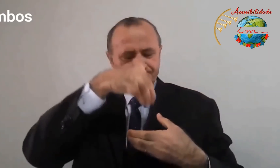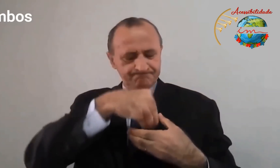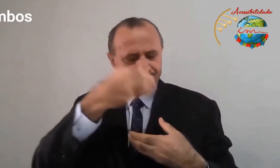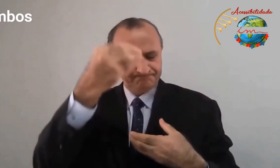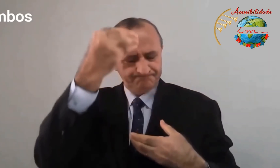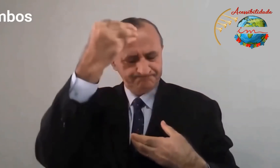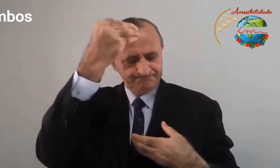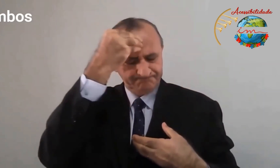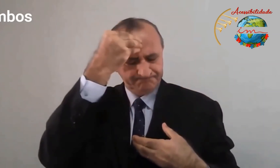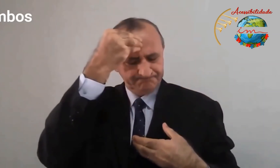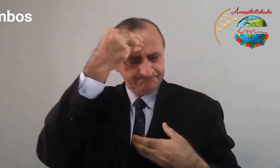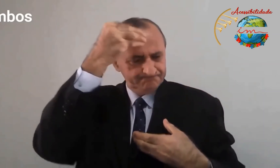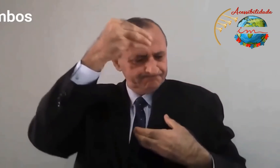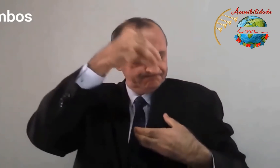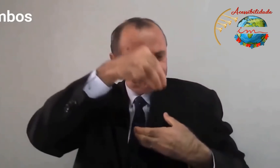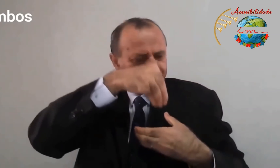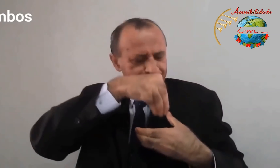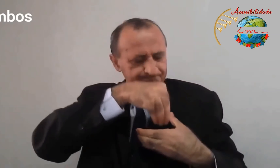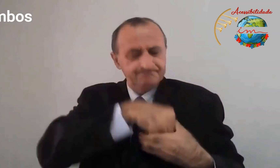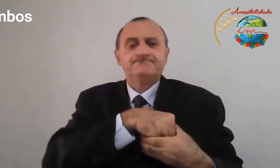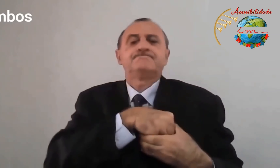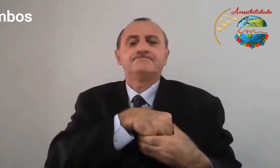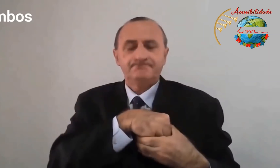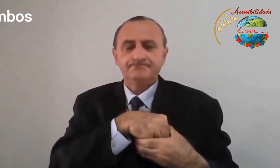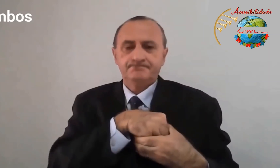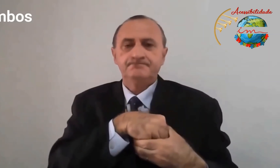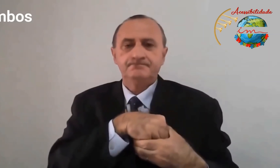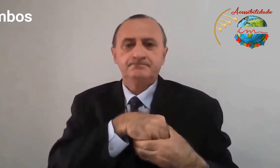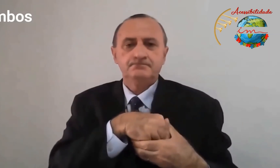Deus fixada em nossas mentes e nossos corações.